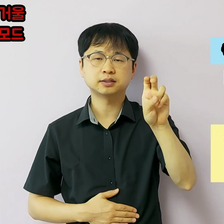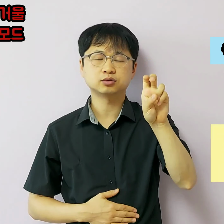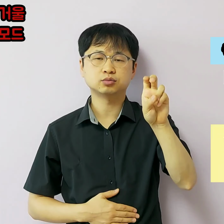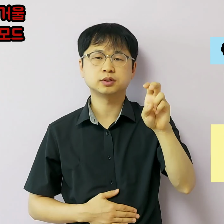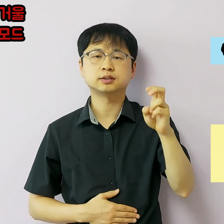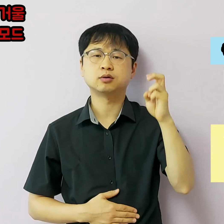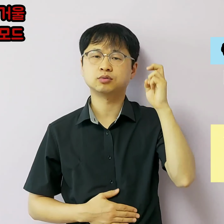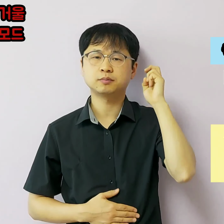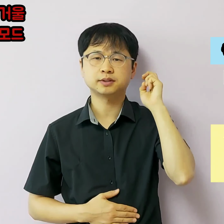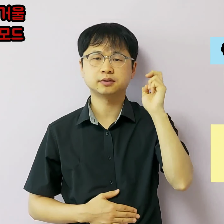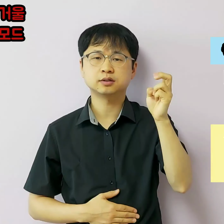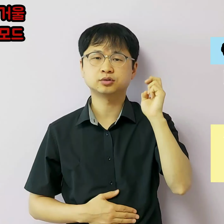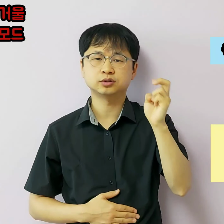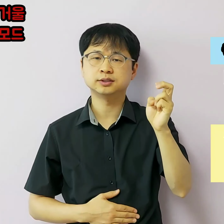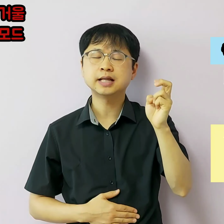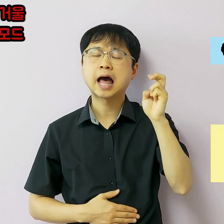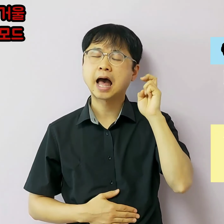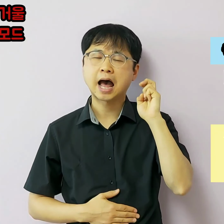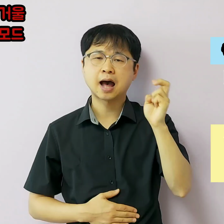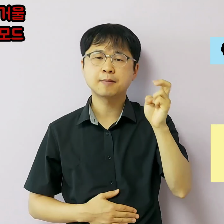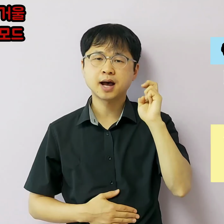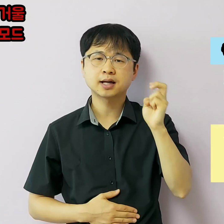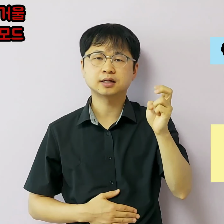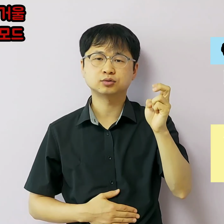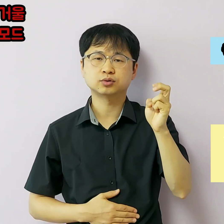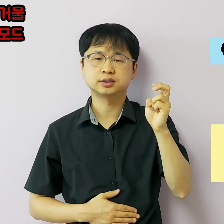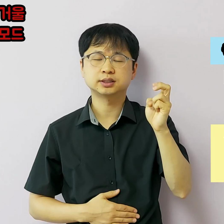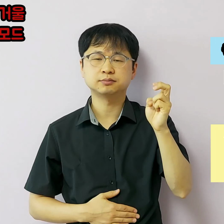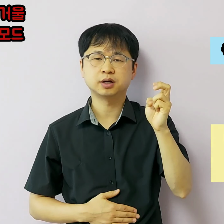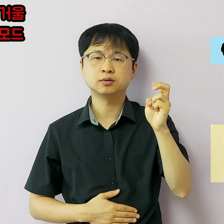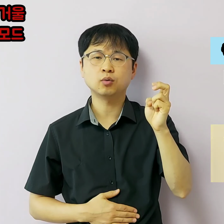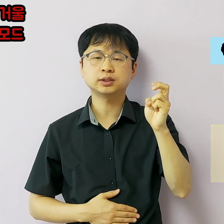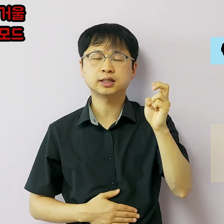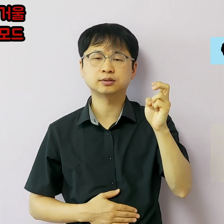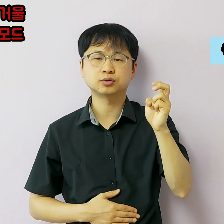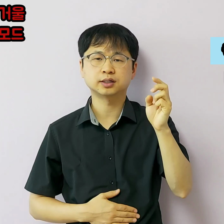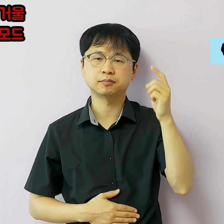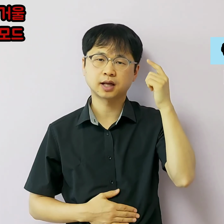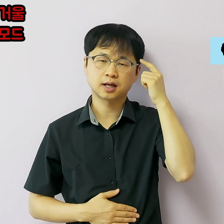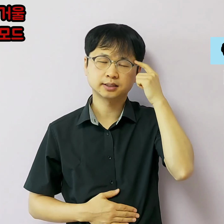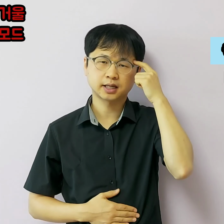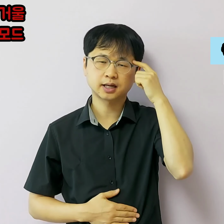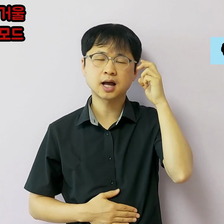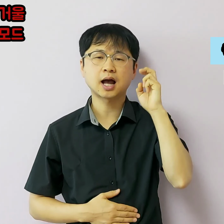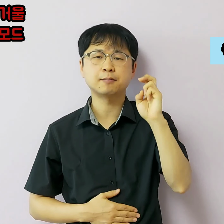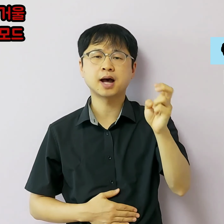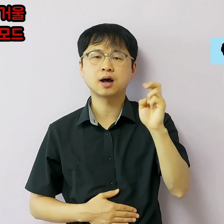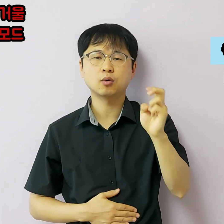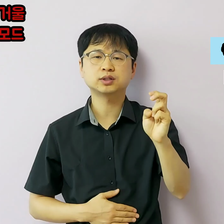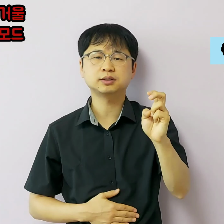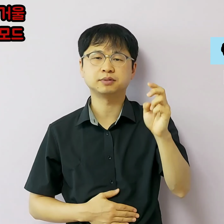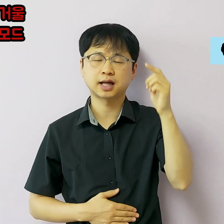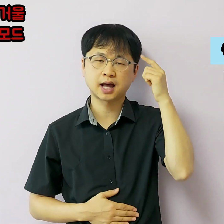반쯤 구부려서 얼굴 옆에서 흔들어주는 아마라는 수어를 쓰시면 혹시라는 수어가 됩니다. 생각, 아마,